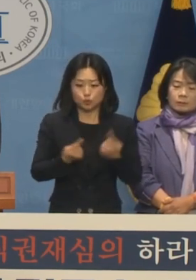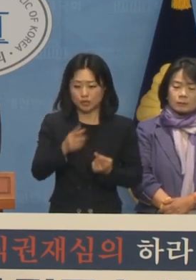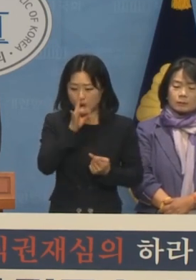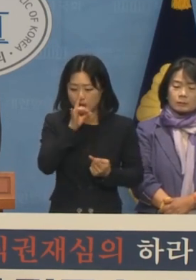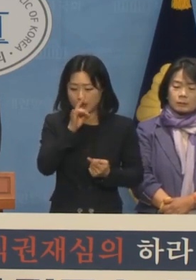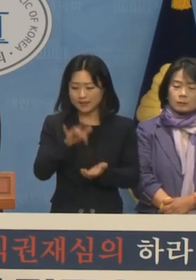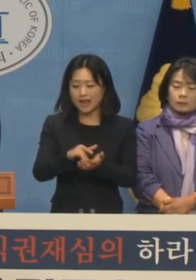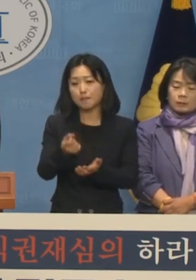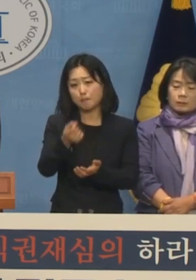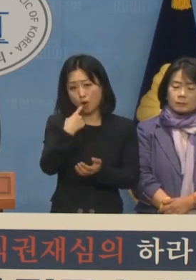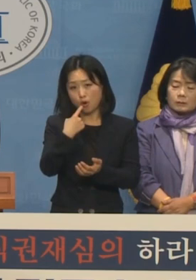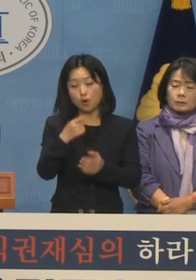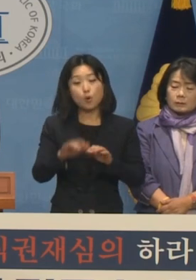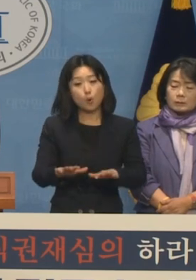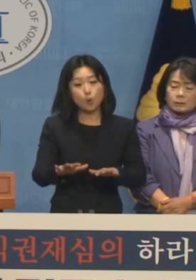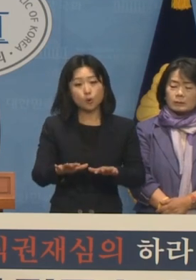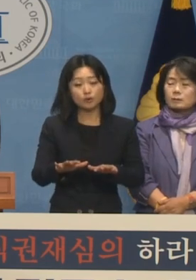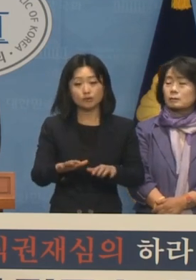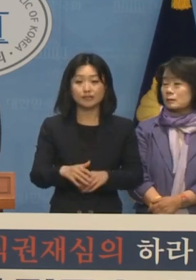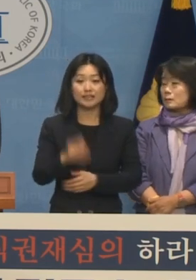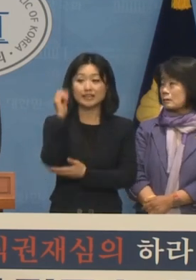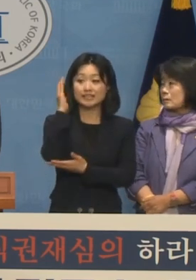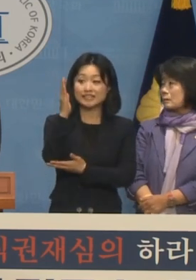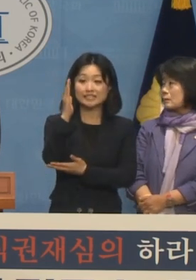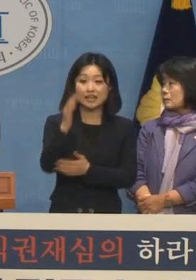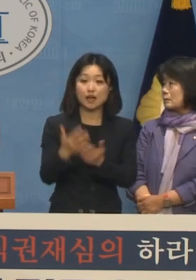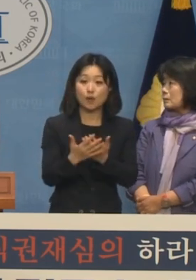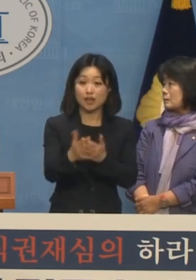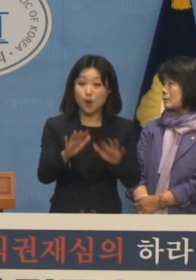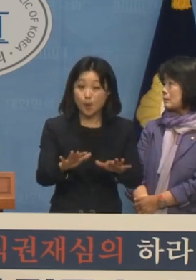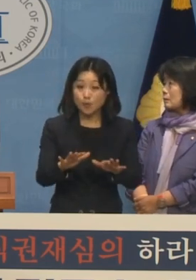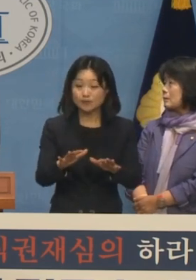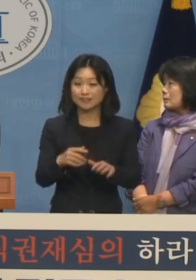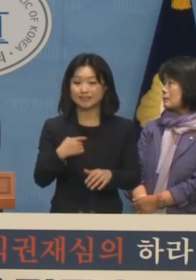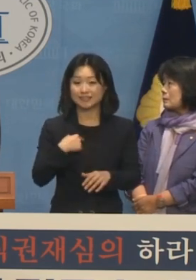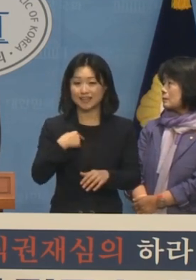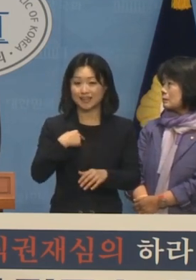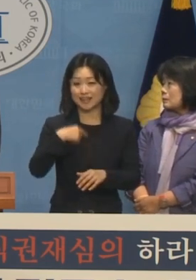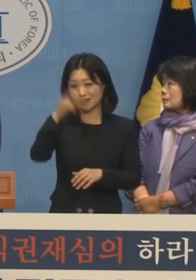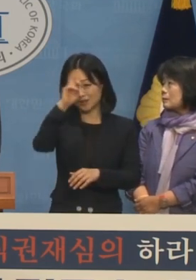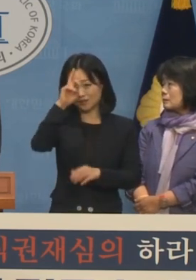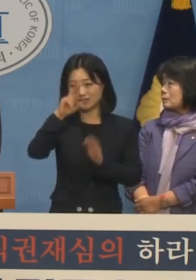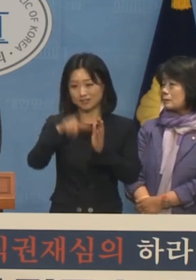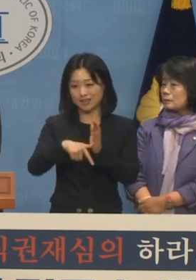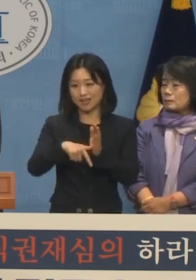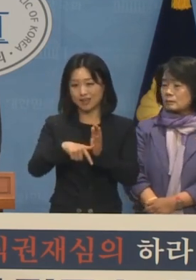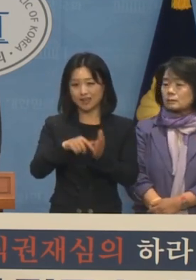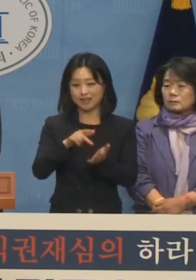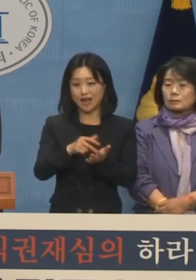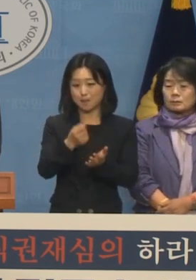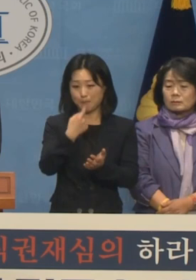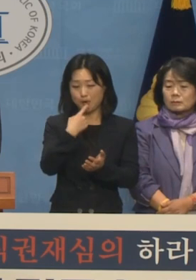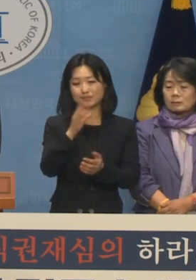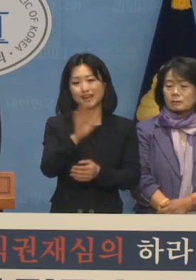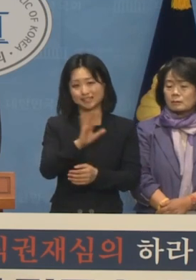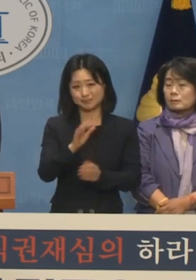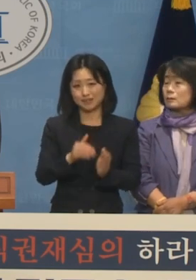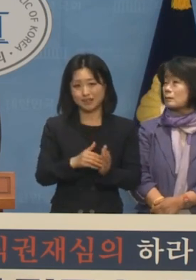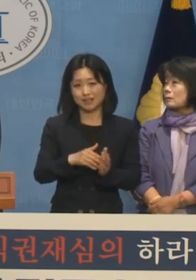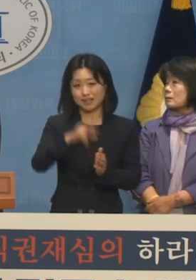먹고 지금 오늘도 마찬가지지만 이 기자회견을 위해서 오늘은 낮에 약을 안 먹어야 됩니다. 만약 그 약을